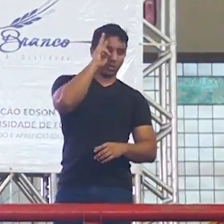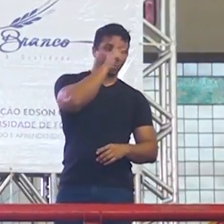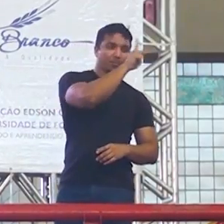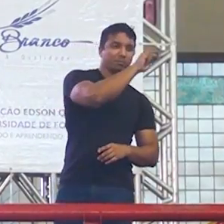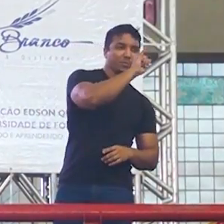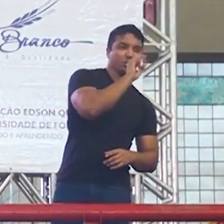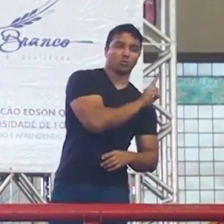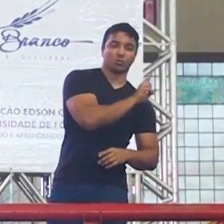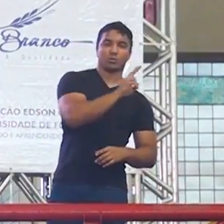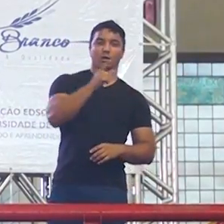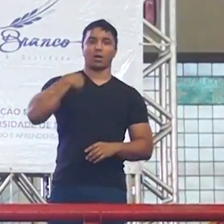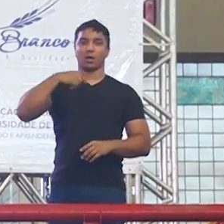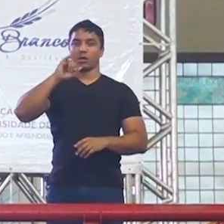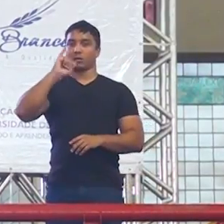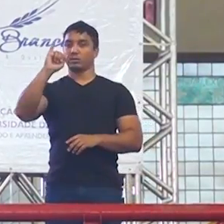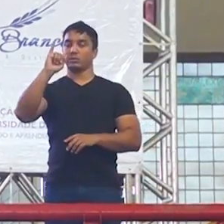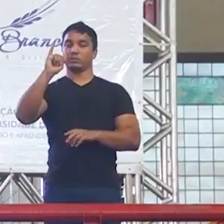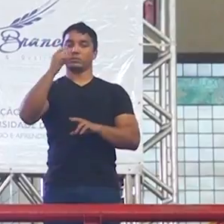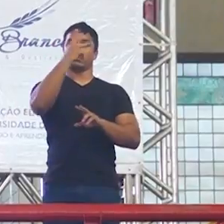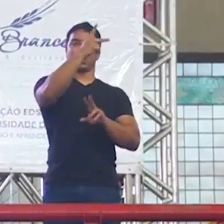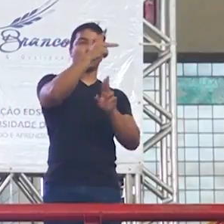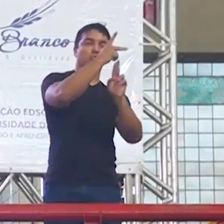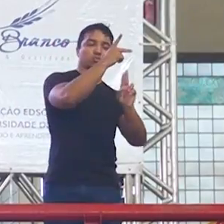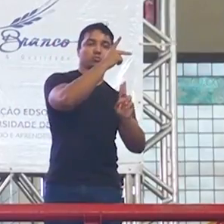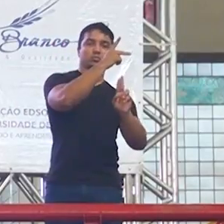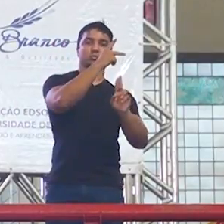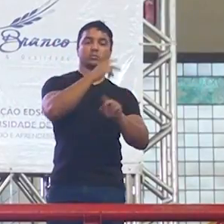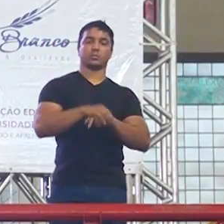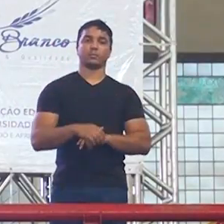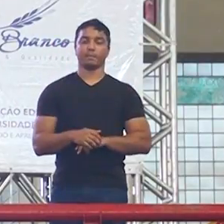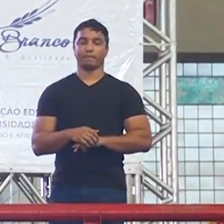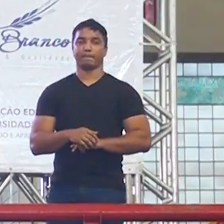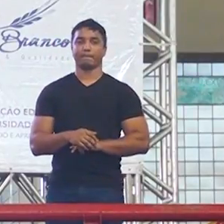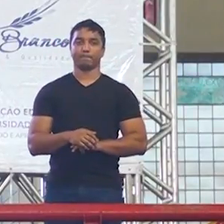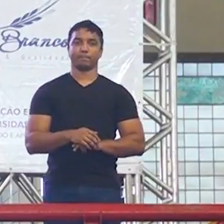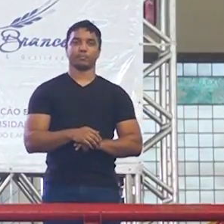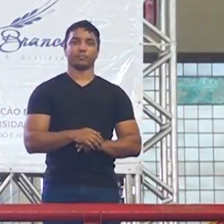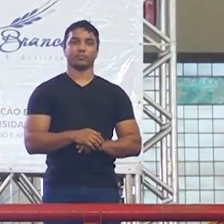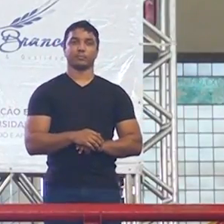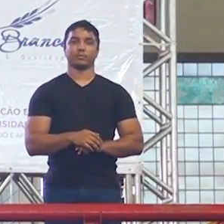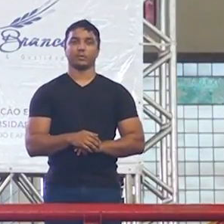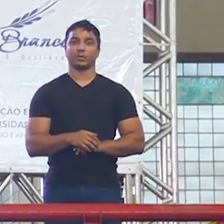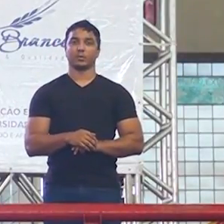Aí eu peguei o U e passei dividindo. Então vamos lá. Foi que vocês escreveram aí, vê se escreveram certo.